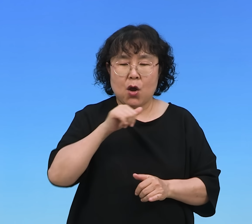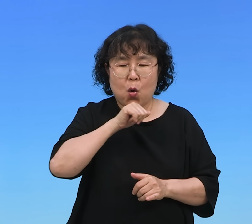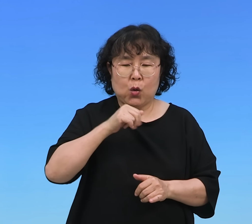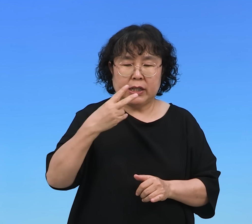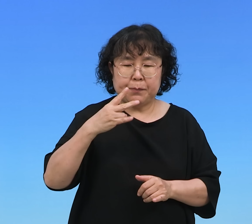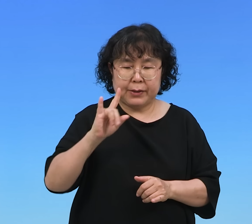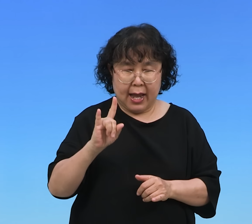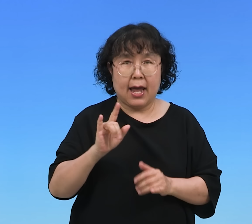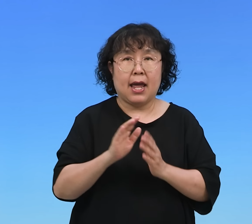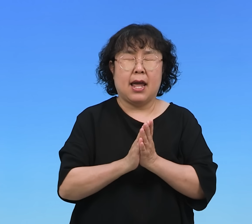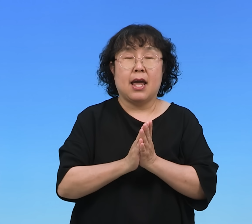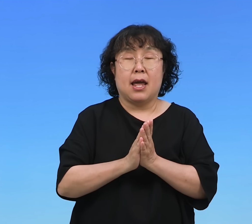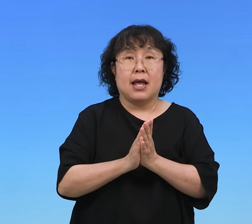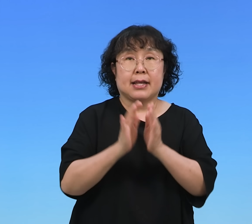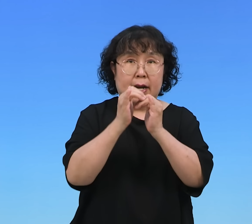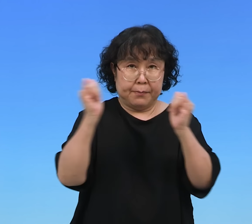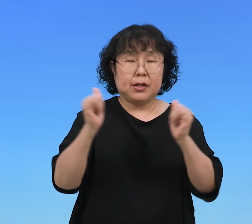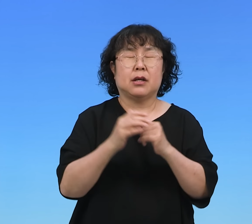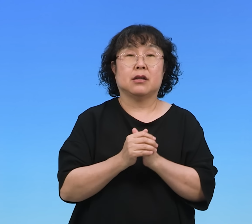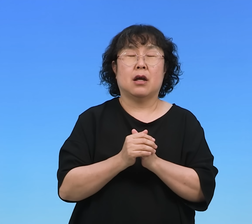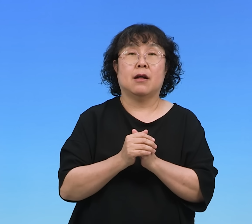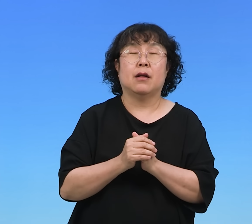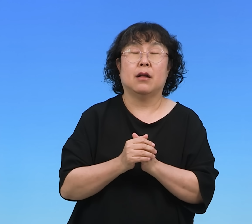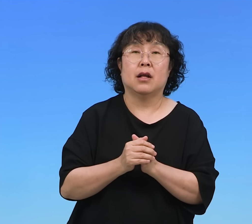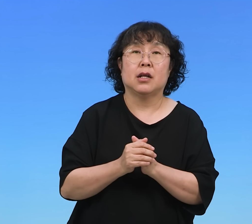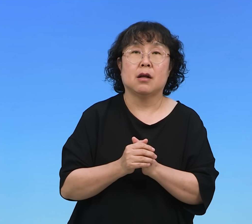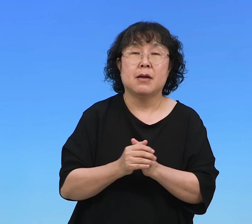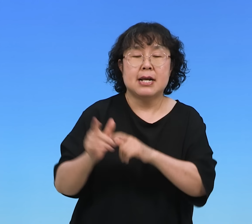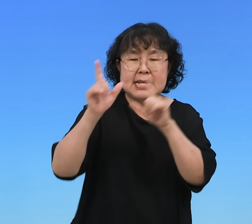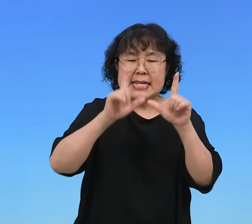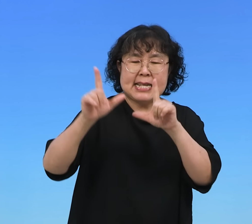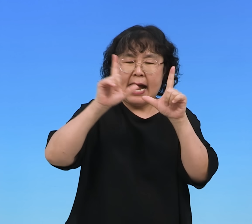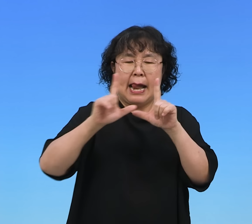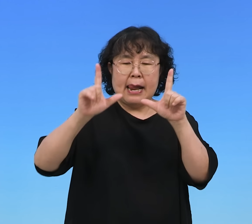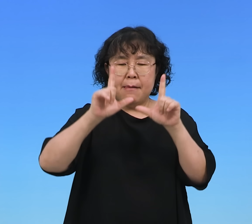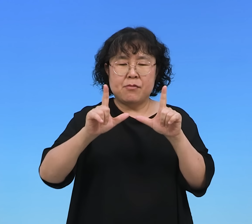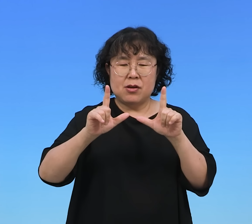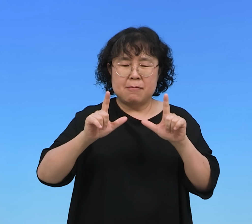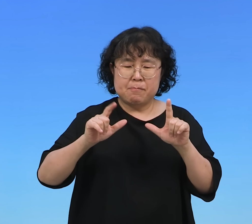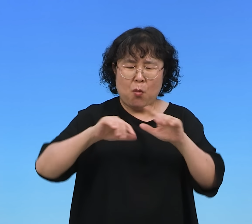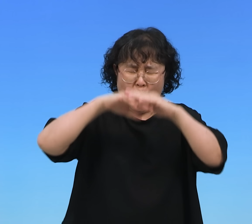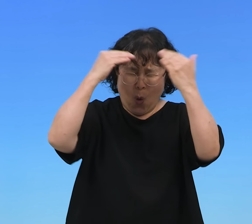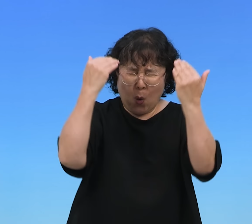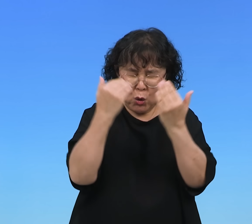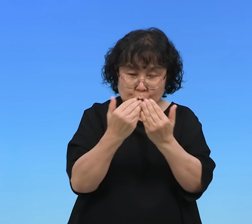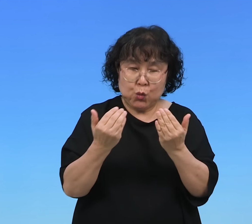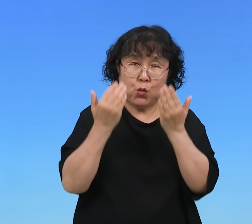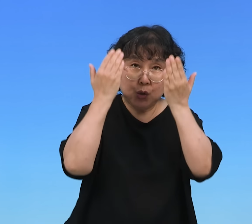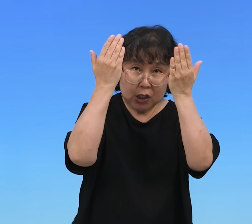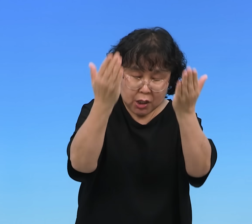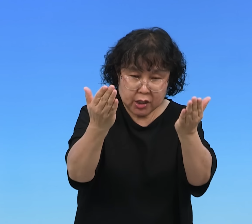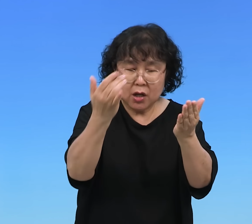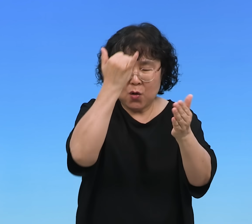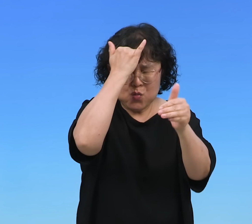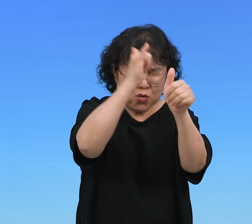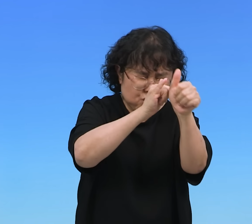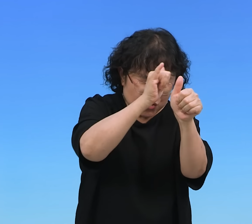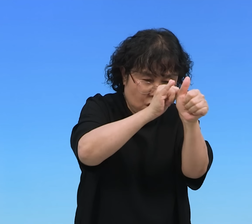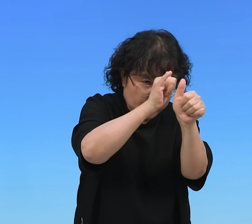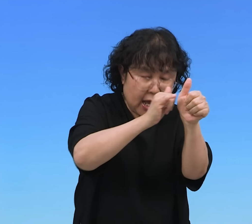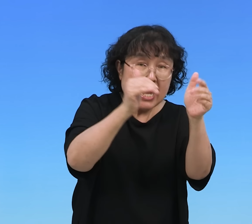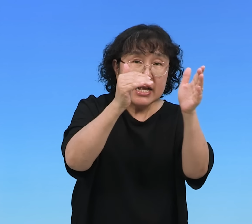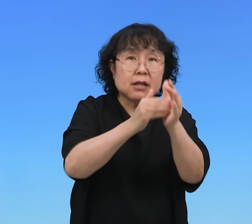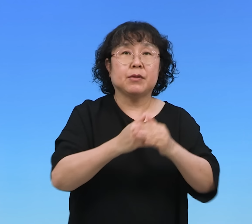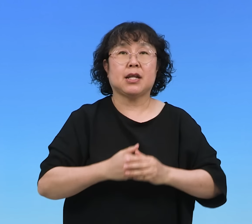50대 후반, 이 40, 50대 분들이셨어요. 정말 인생을 바쳐 교회를 섬겼거든요. 사람들이 몰려드니까요,